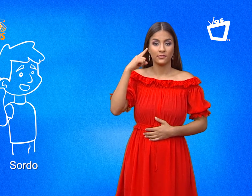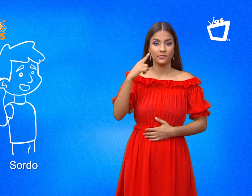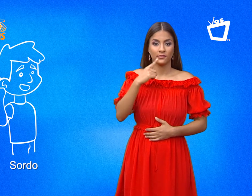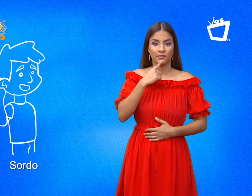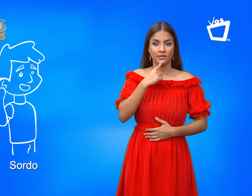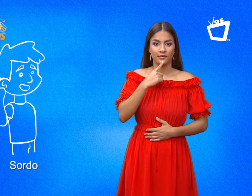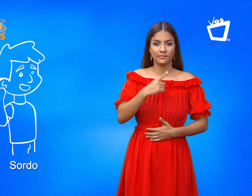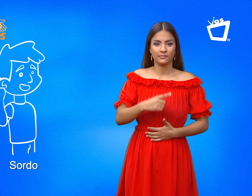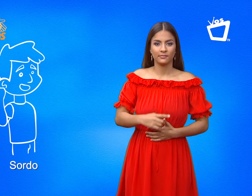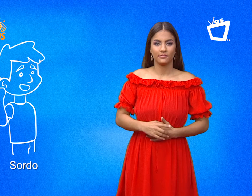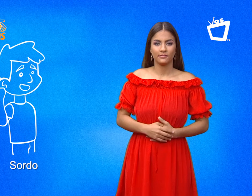sordo